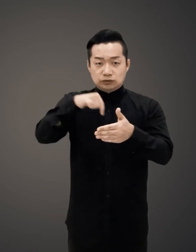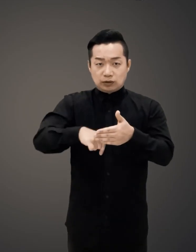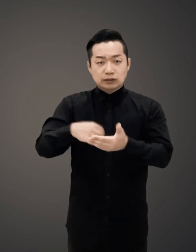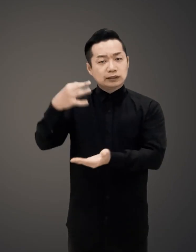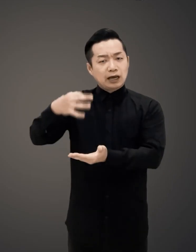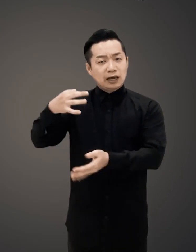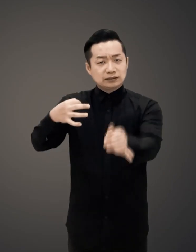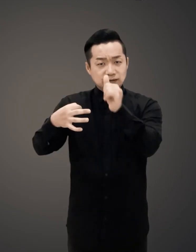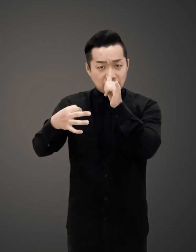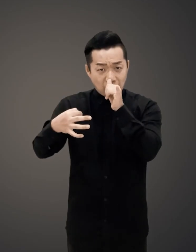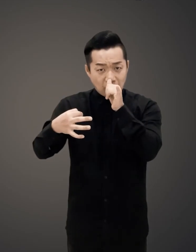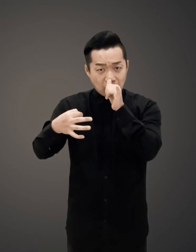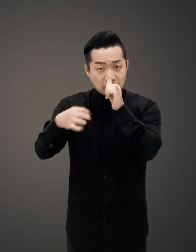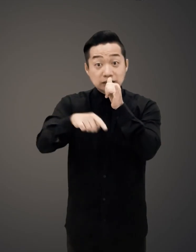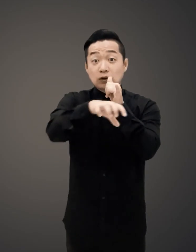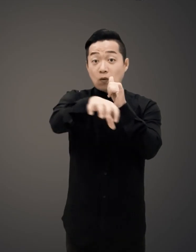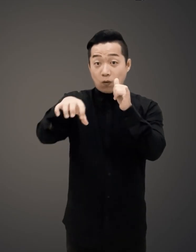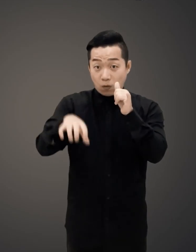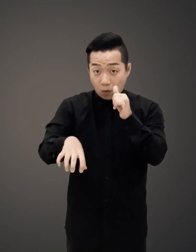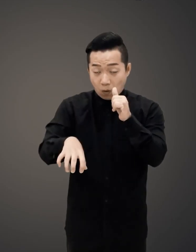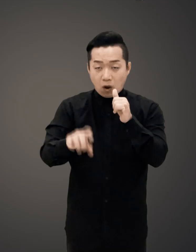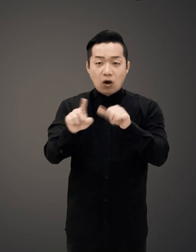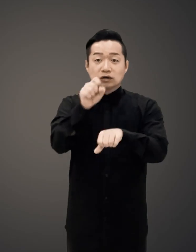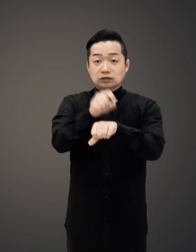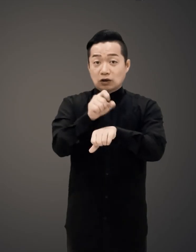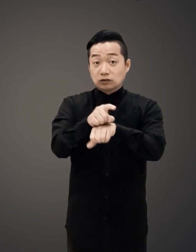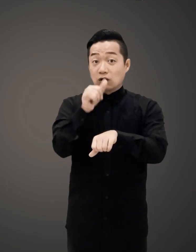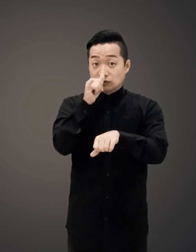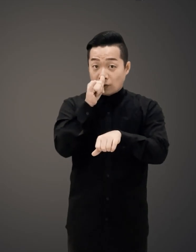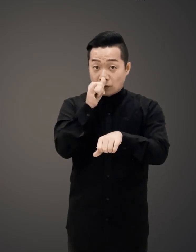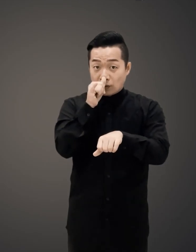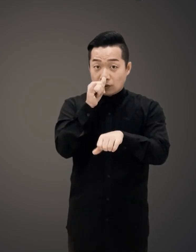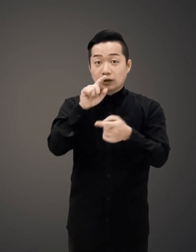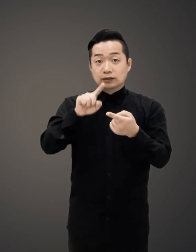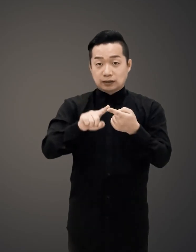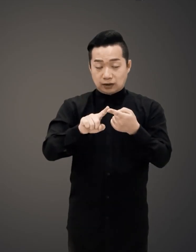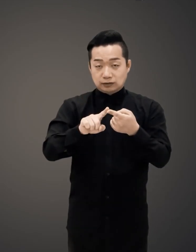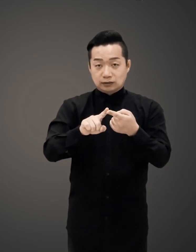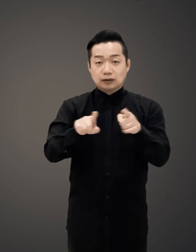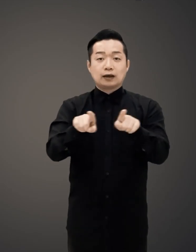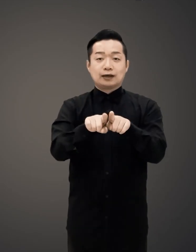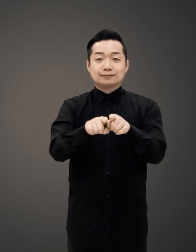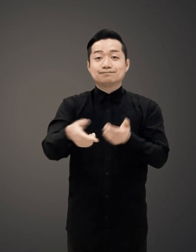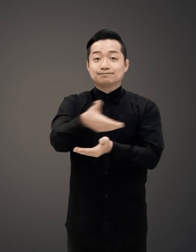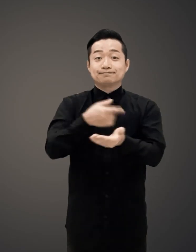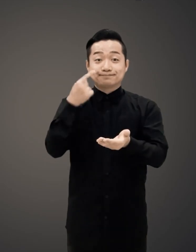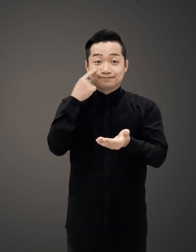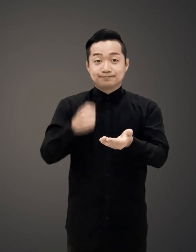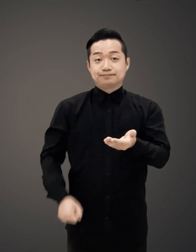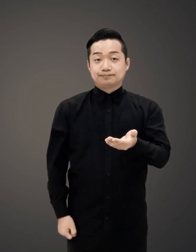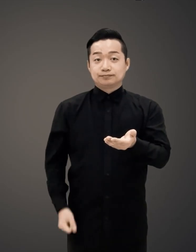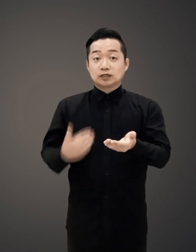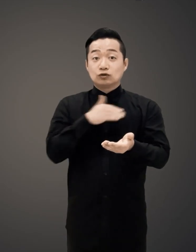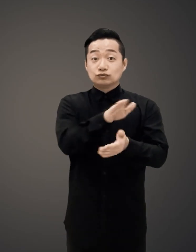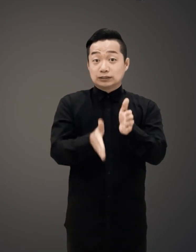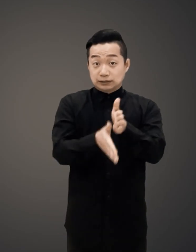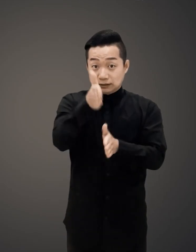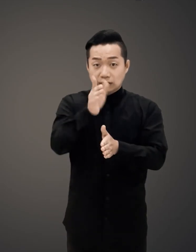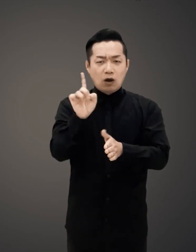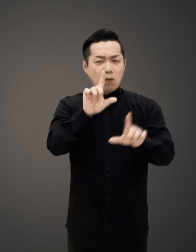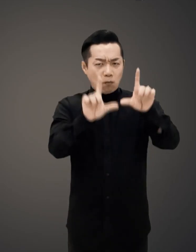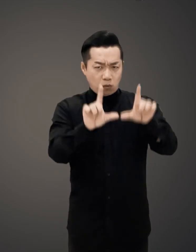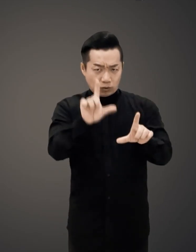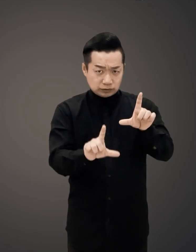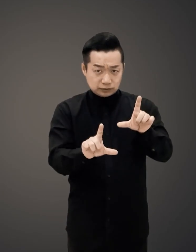가치를 지니는지 그런 공간들은 어떤 성격을 가지고 있는지 같이 한번 얘기를 나눠보고 또 우리 도시가